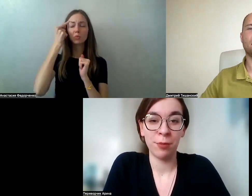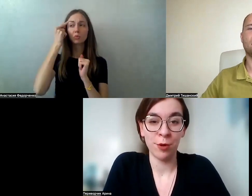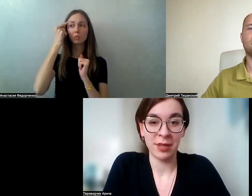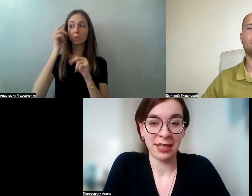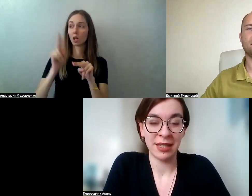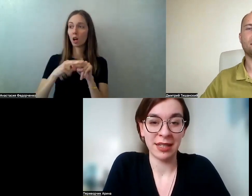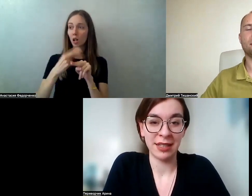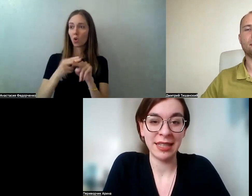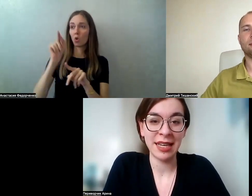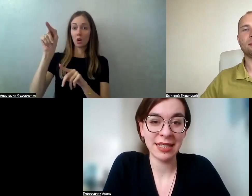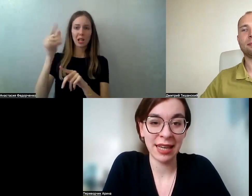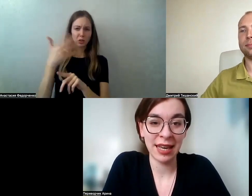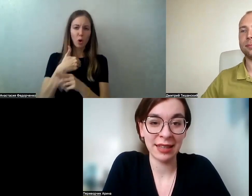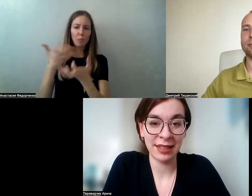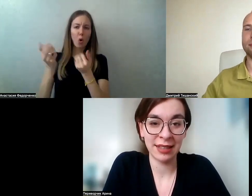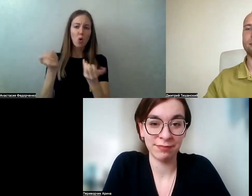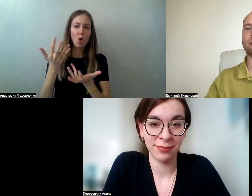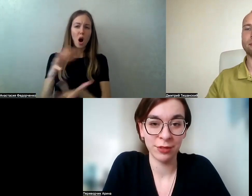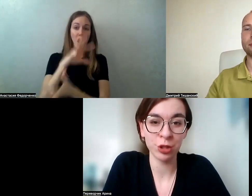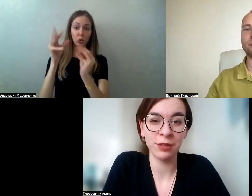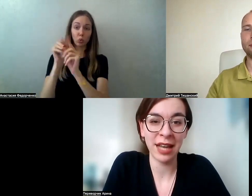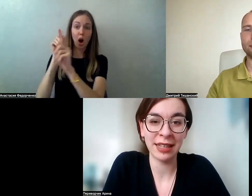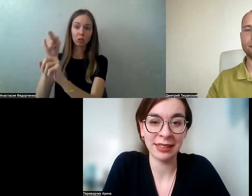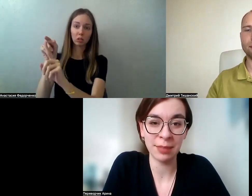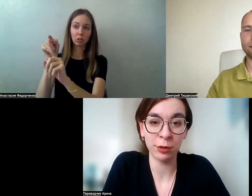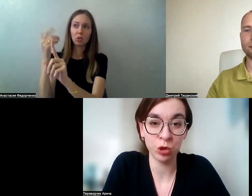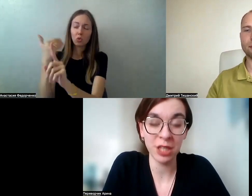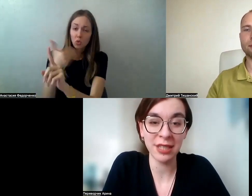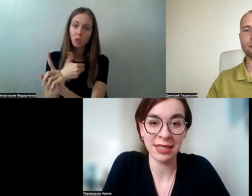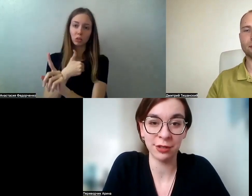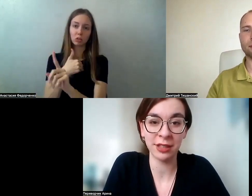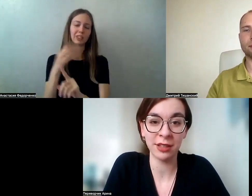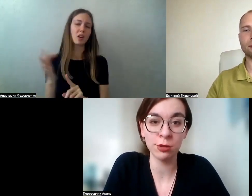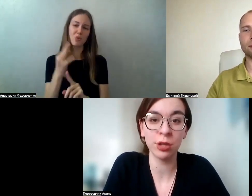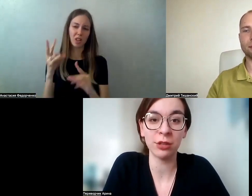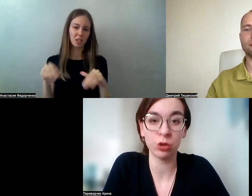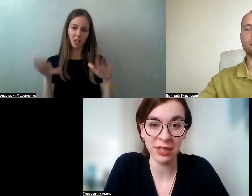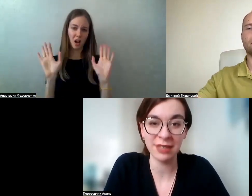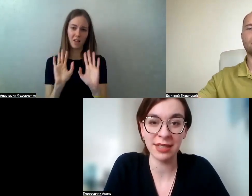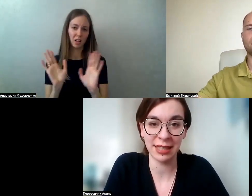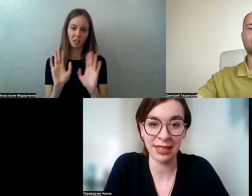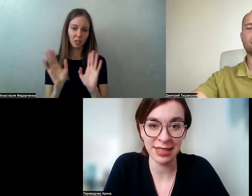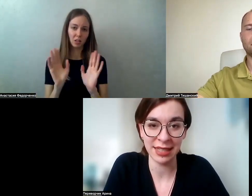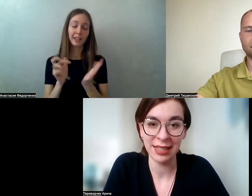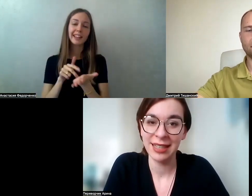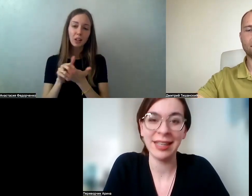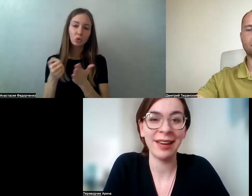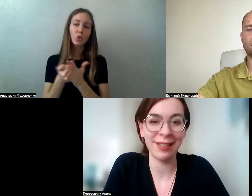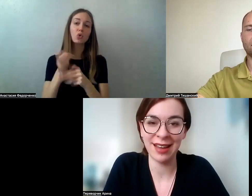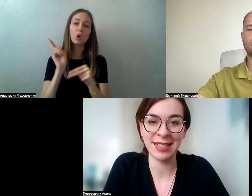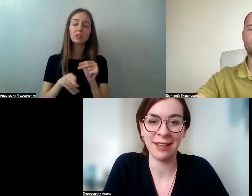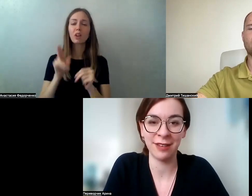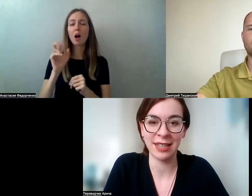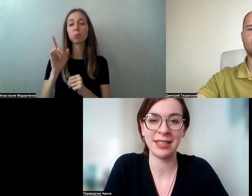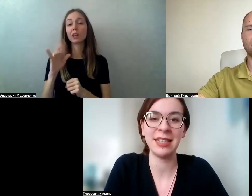Просто запомнить, если это то, что вы реально хотите получить, если вот этот результат, то, что вы действительно хотите,